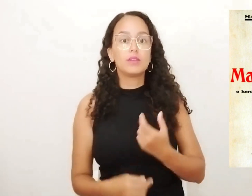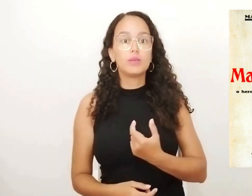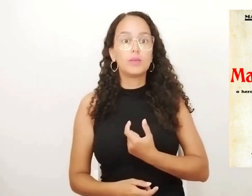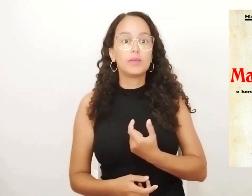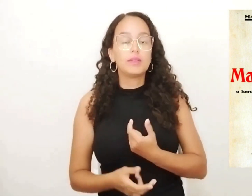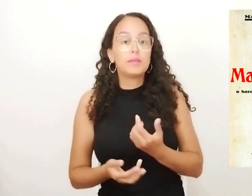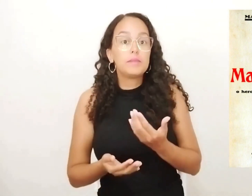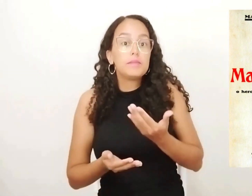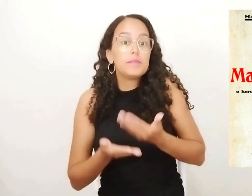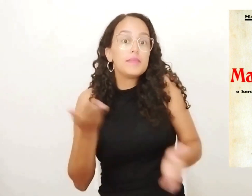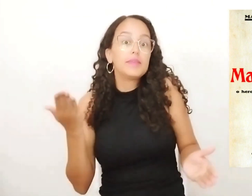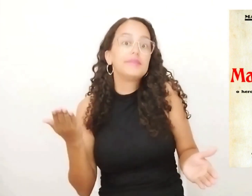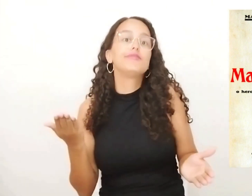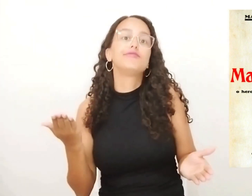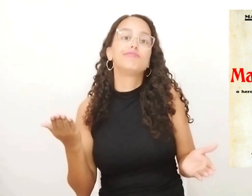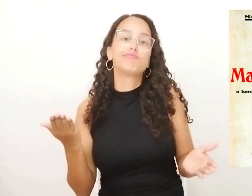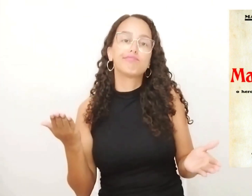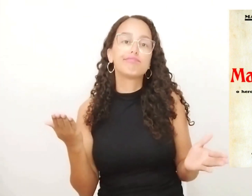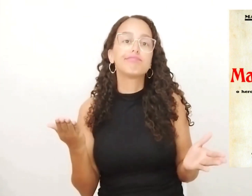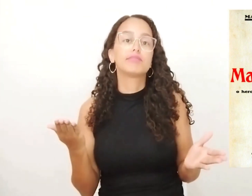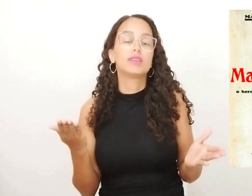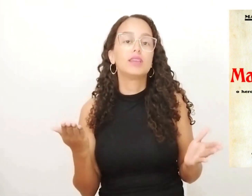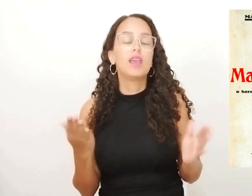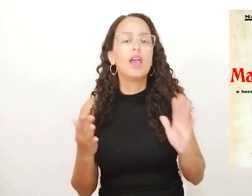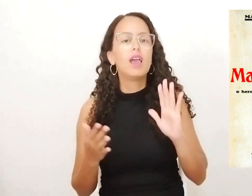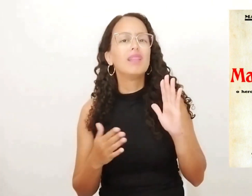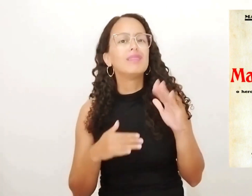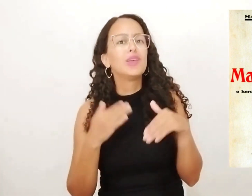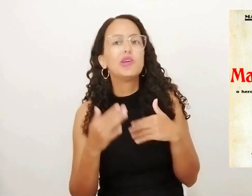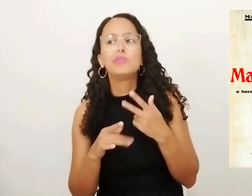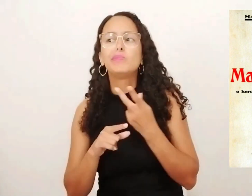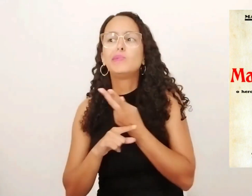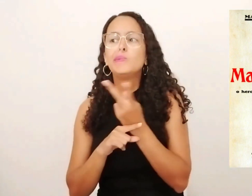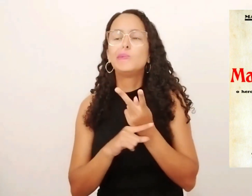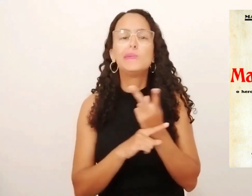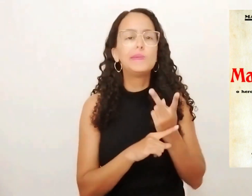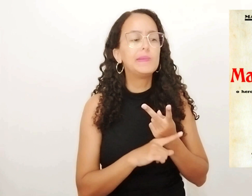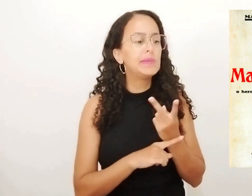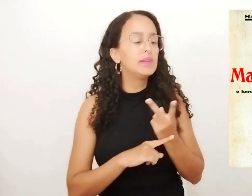Na posse de Venceslau Pietro Pietra.